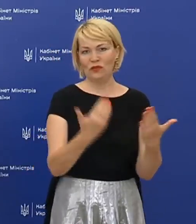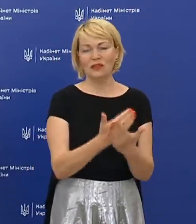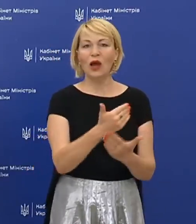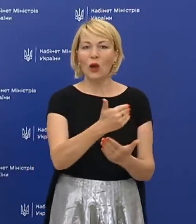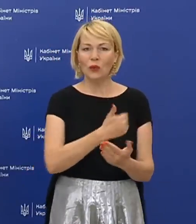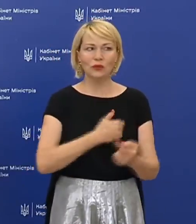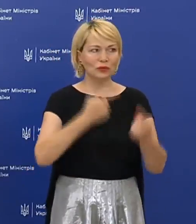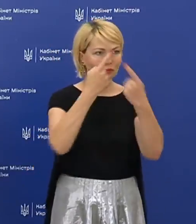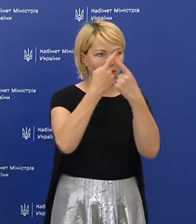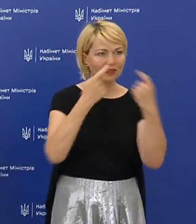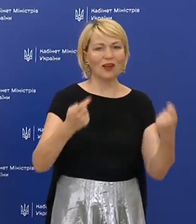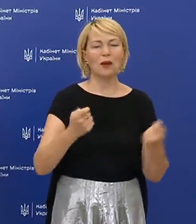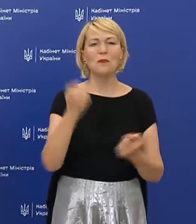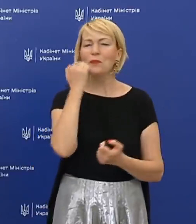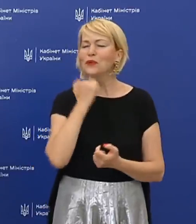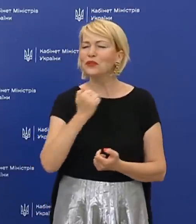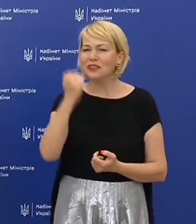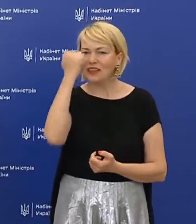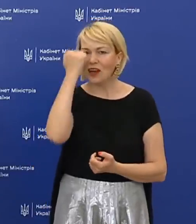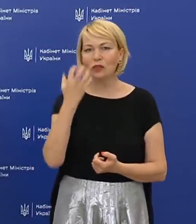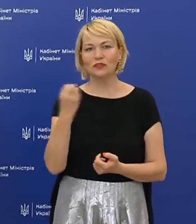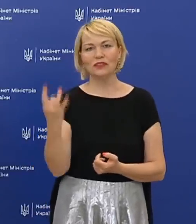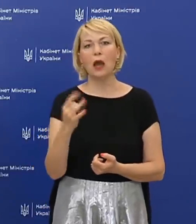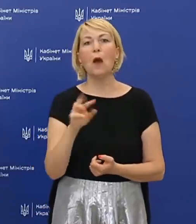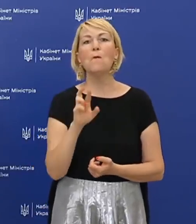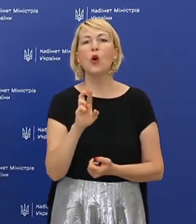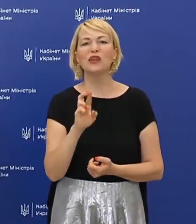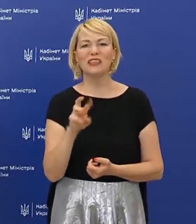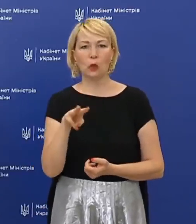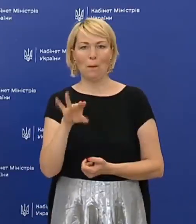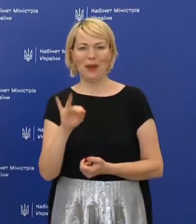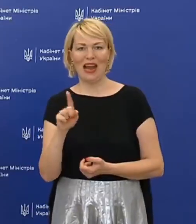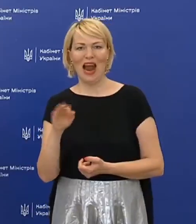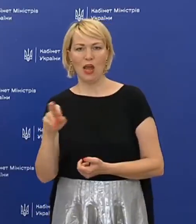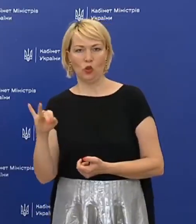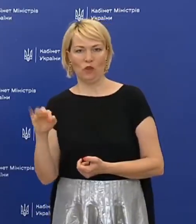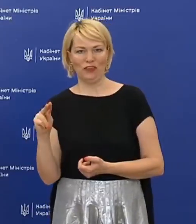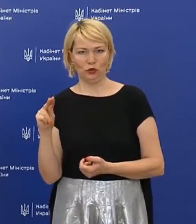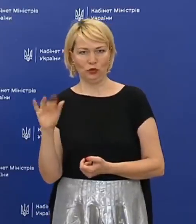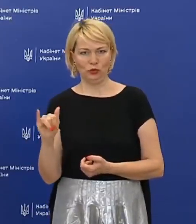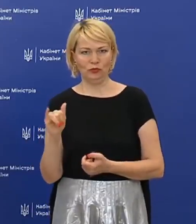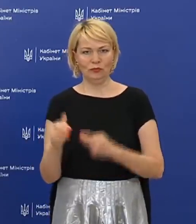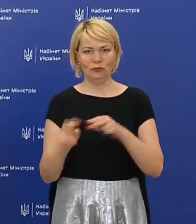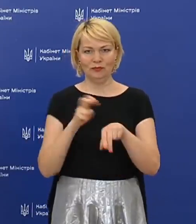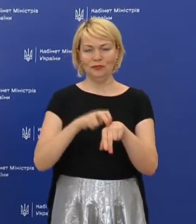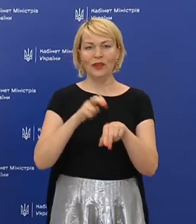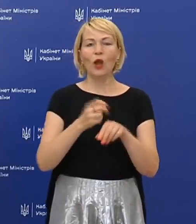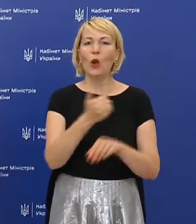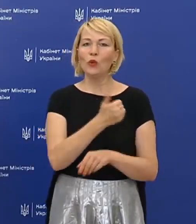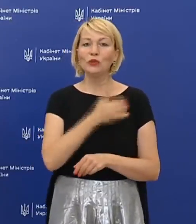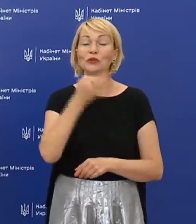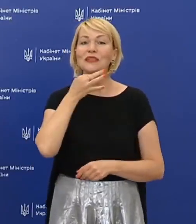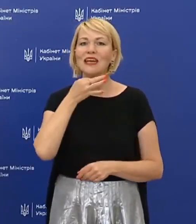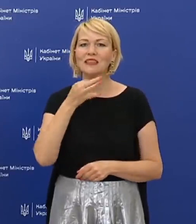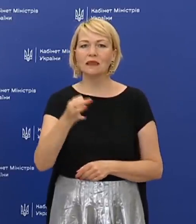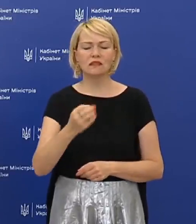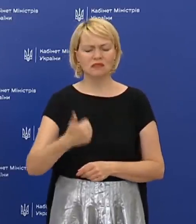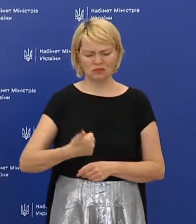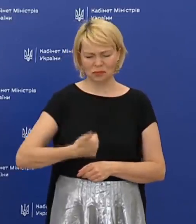наголосити, ще раз хочу подякувати і Борису Михайловичу, і хочу сказати, що